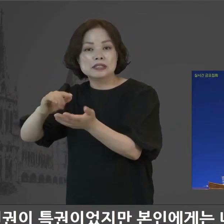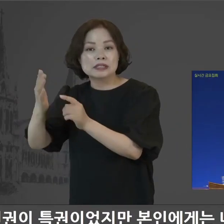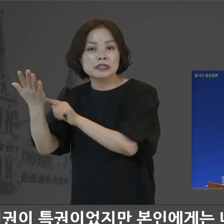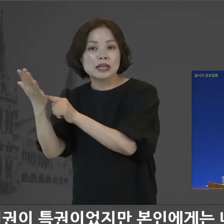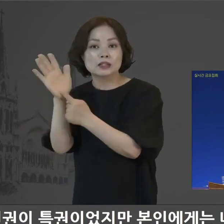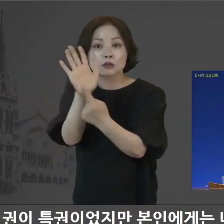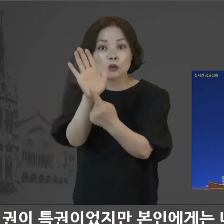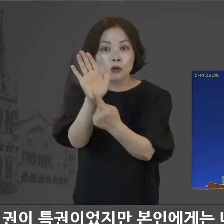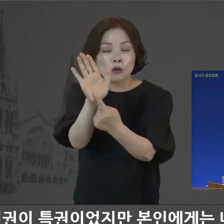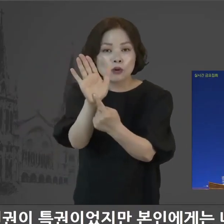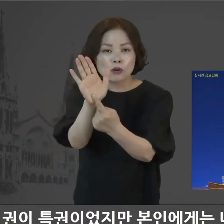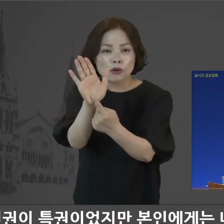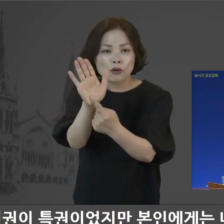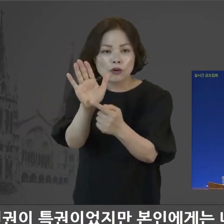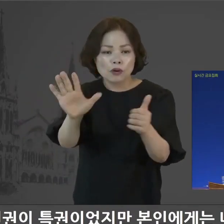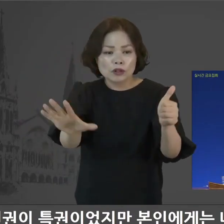순간에